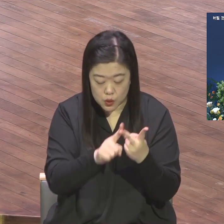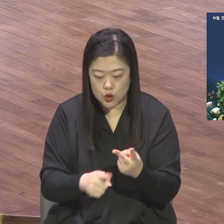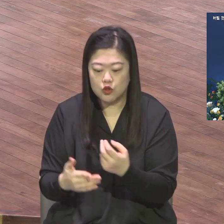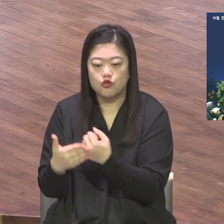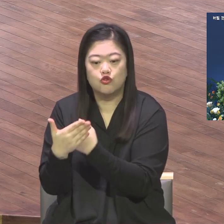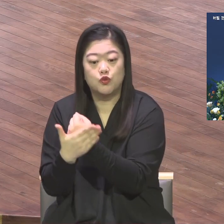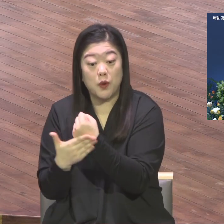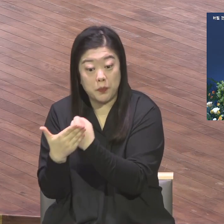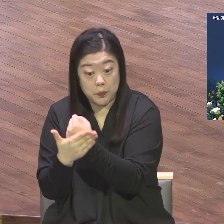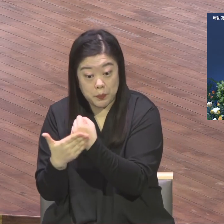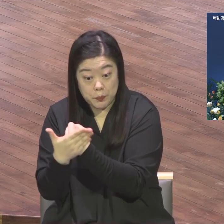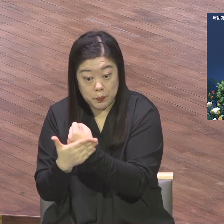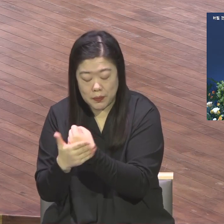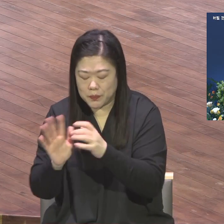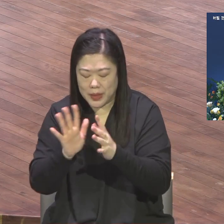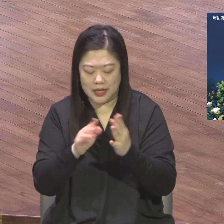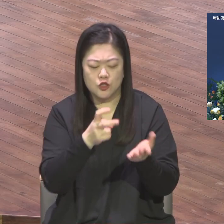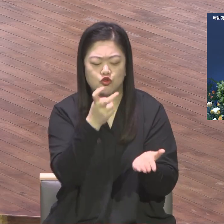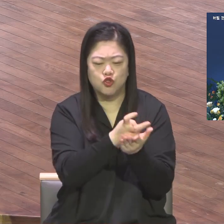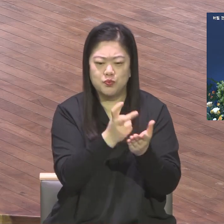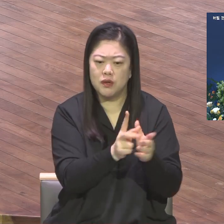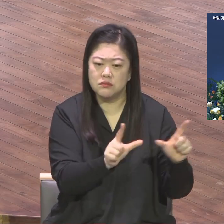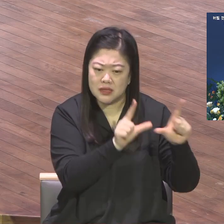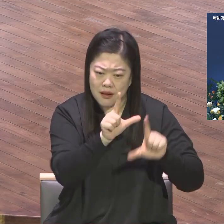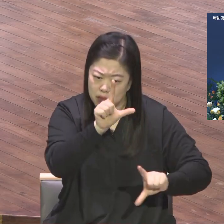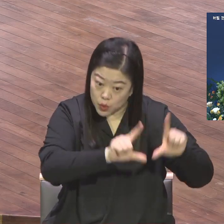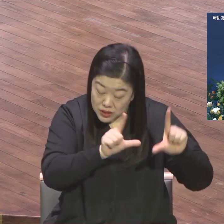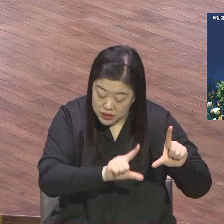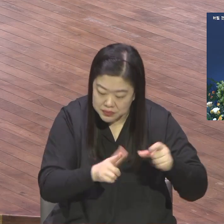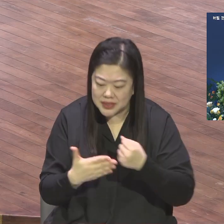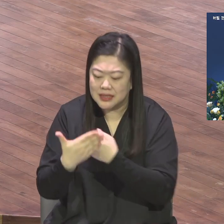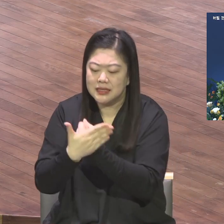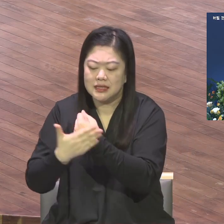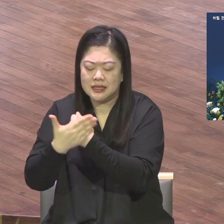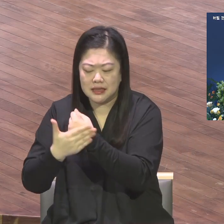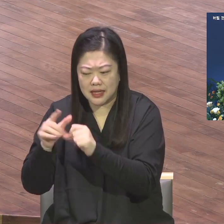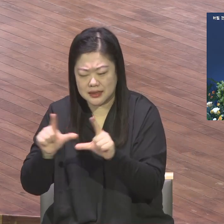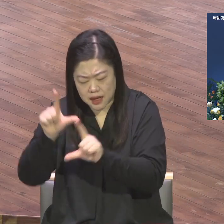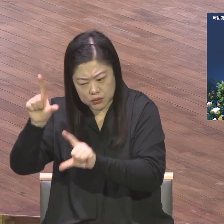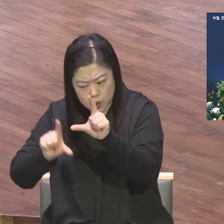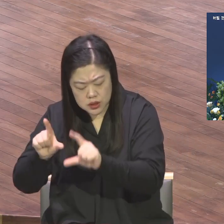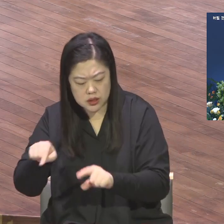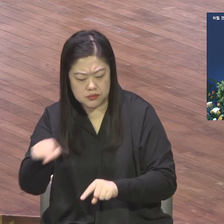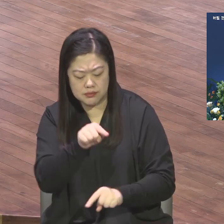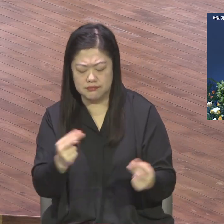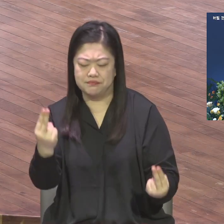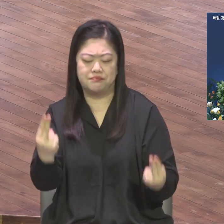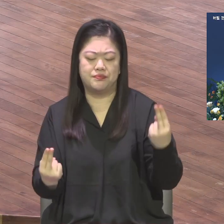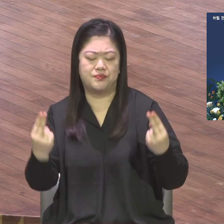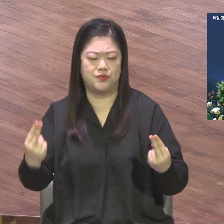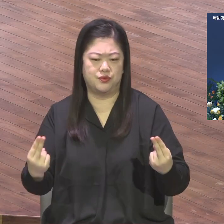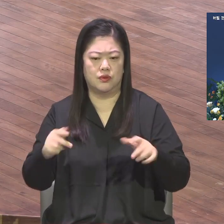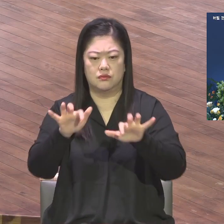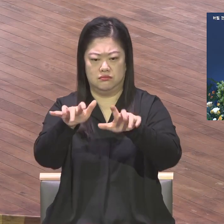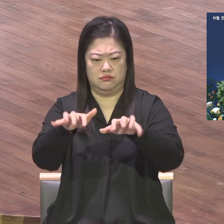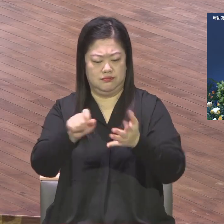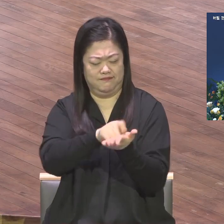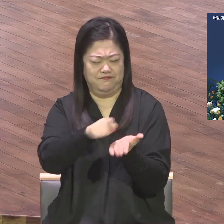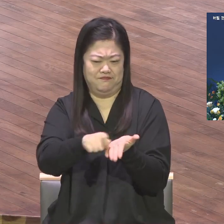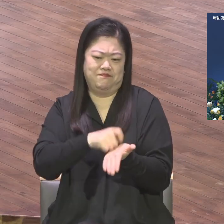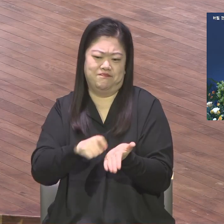있습니다. 율법적 종교생활과 은혜적 복음생활. 자, 이것도 한 번을 끝난 것이